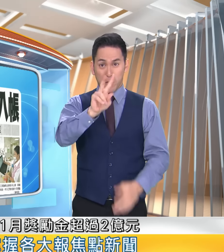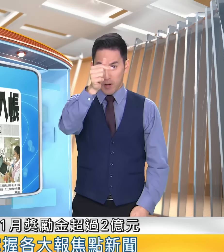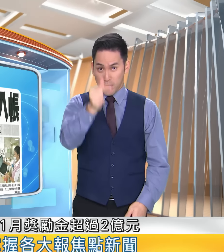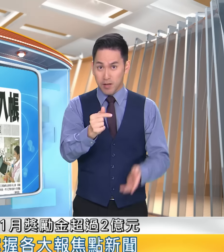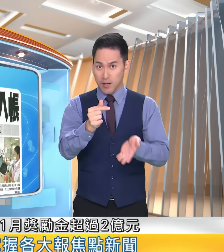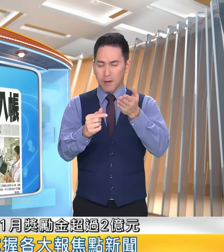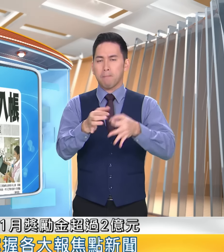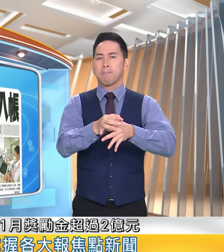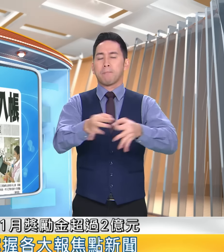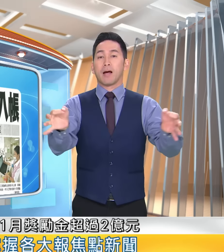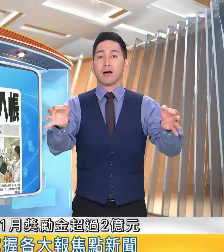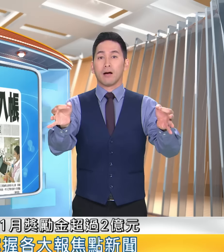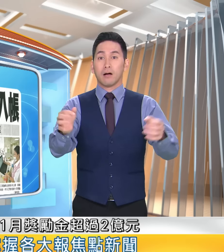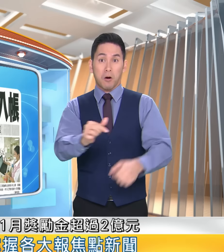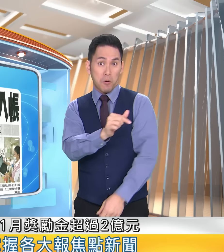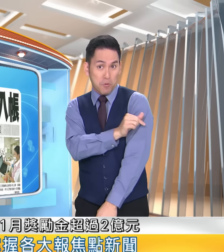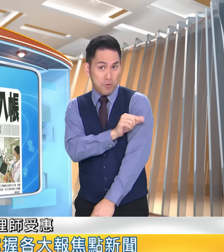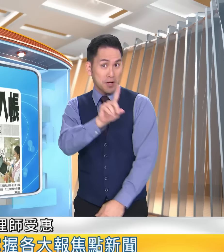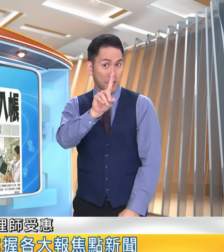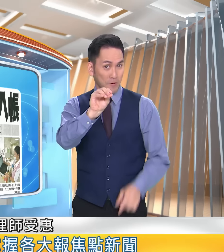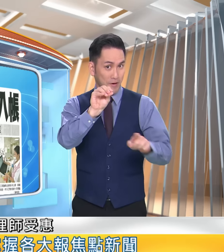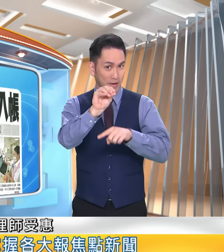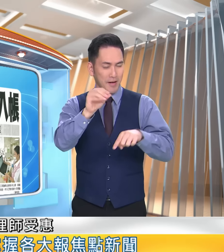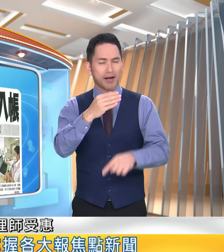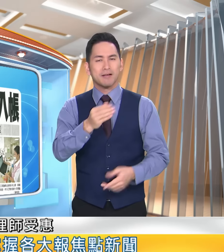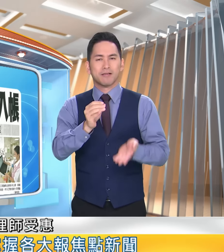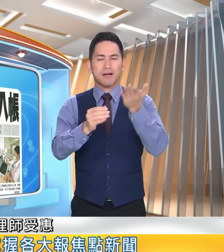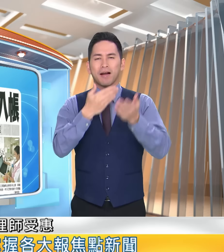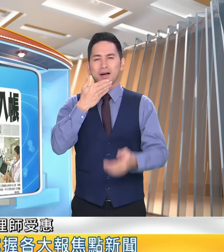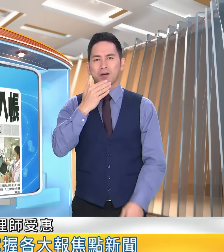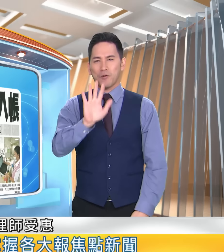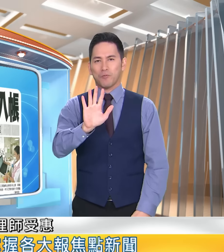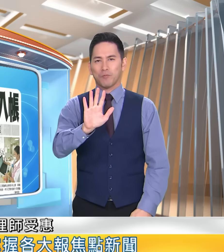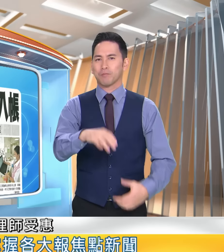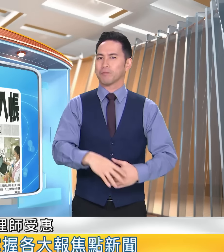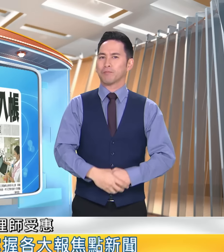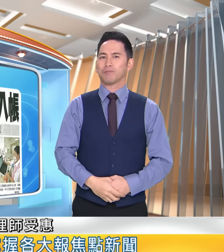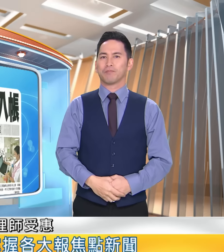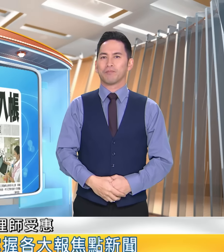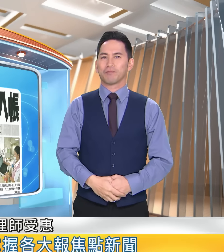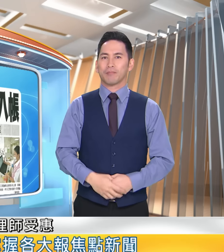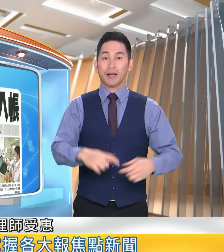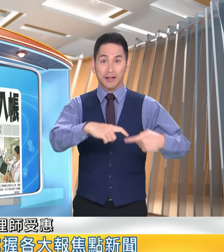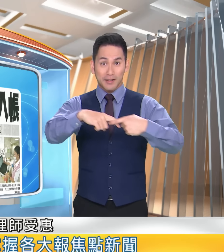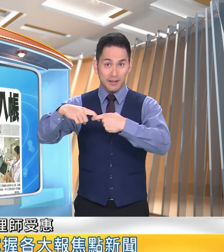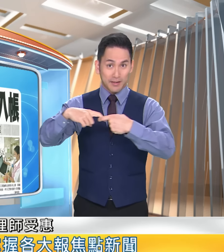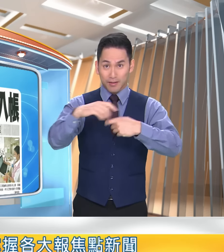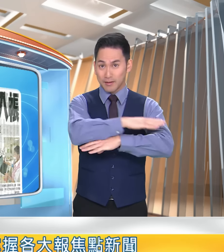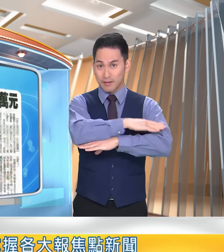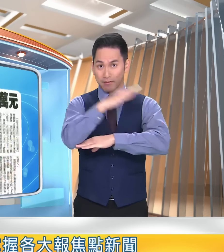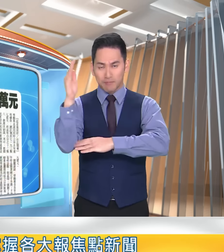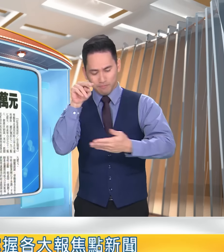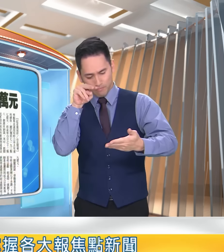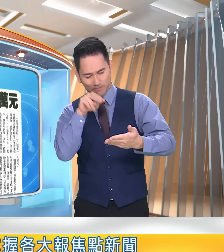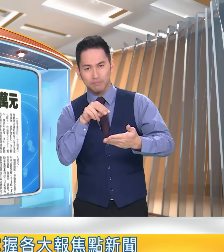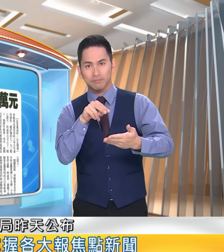过2亿元，大约有10000多名的护理师受惠。联合报提到了劳动